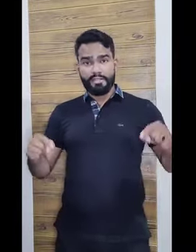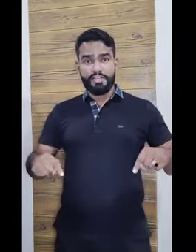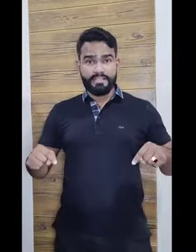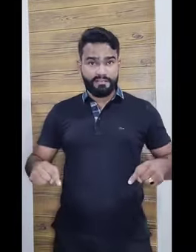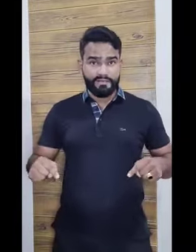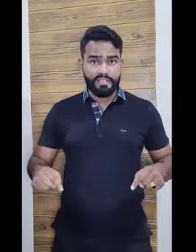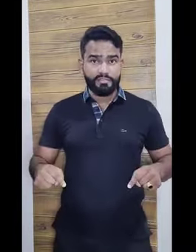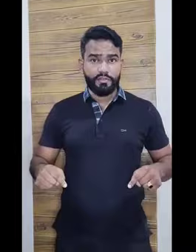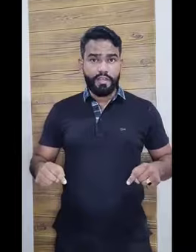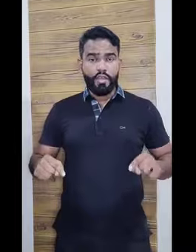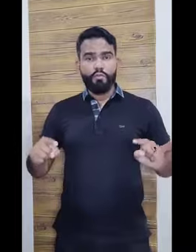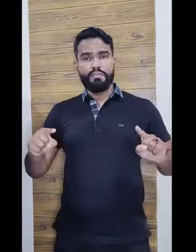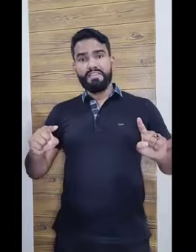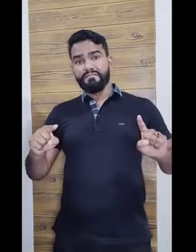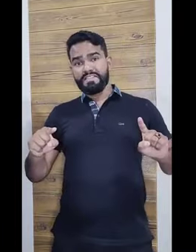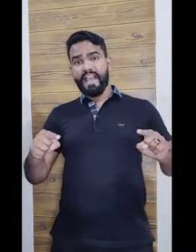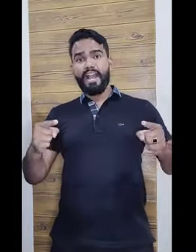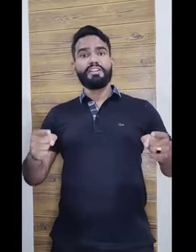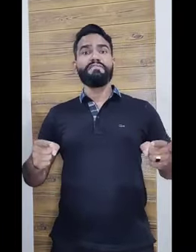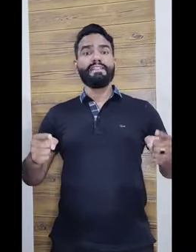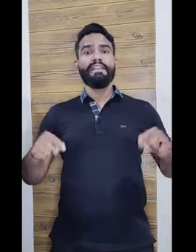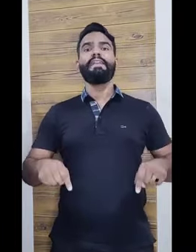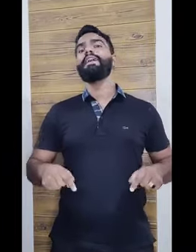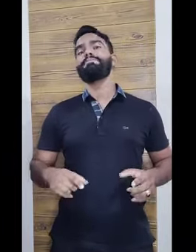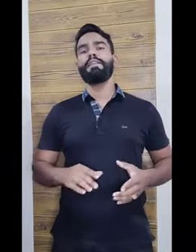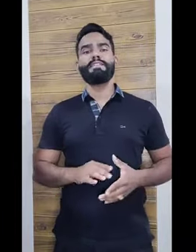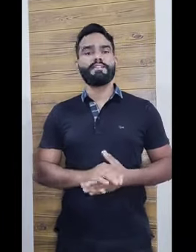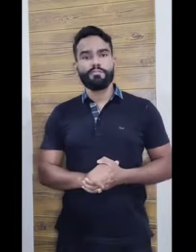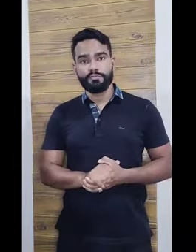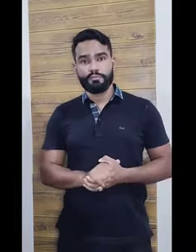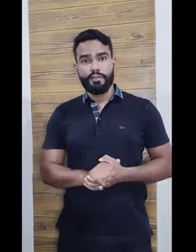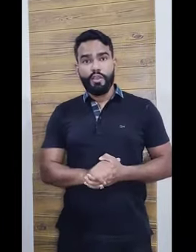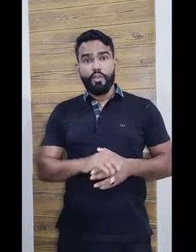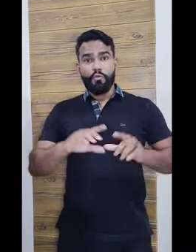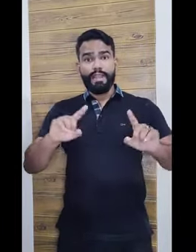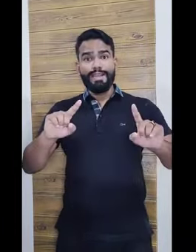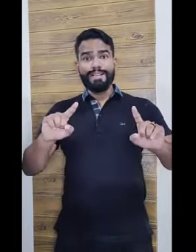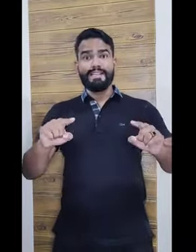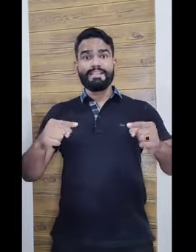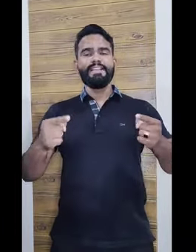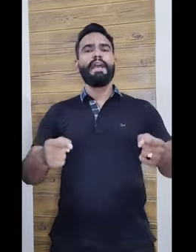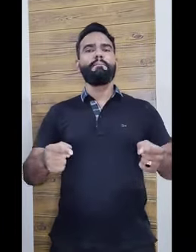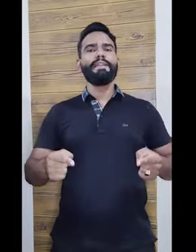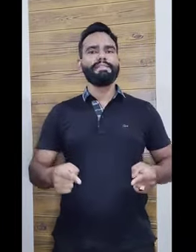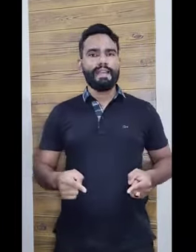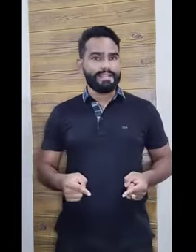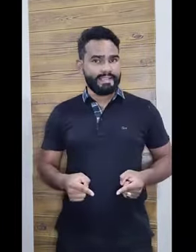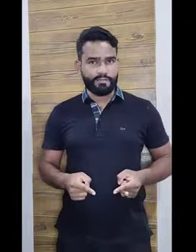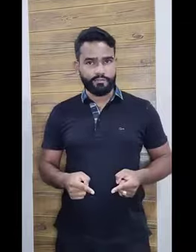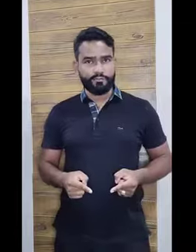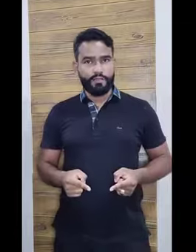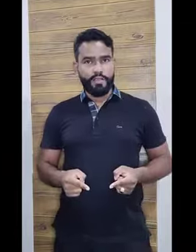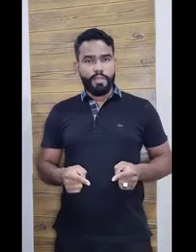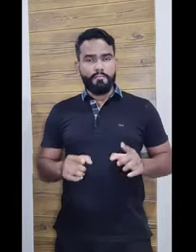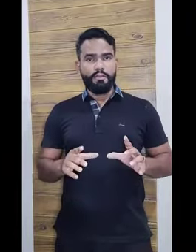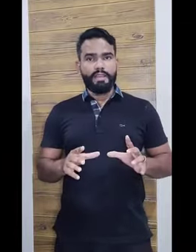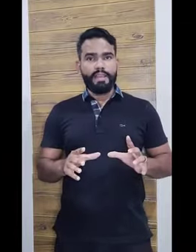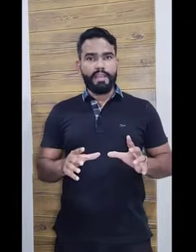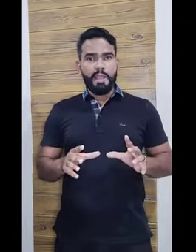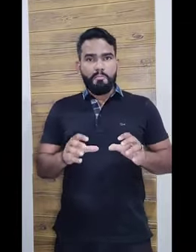compartilhe esse vídeo com quem você acha que vai ter interesse por esse assunto, com quem necessita aprender esse assunto. Porque